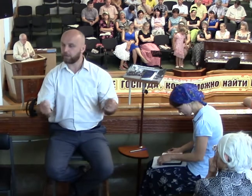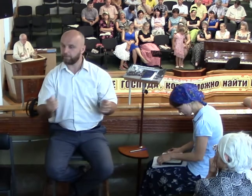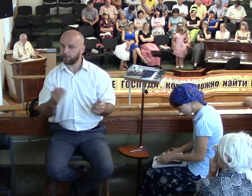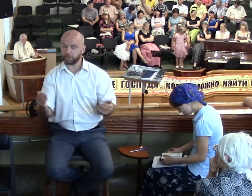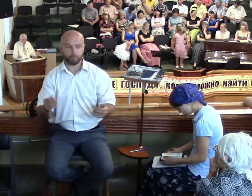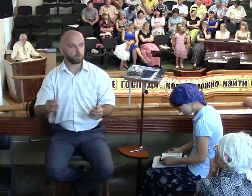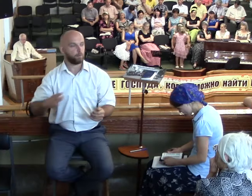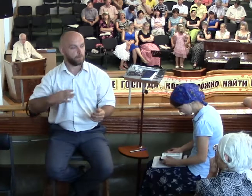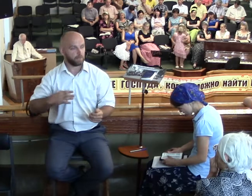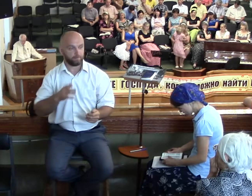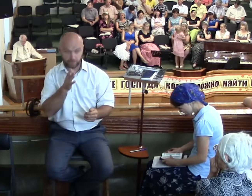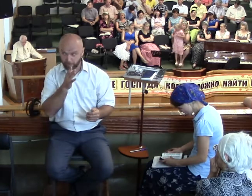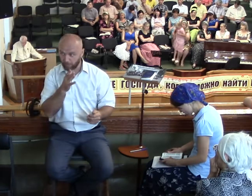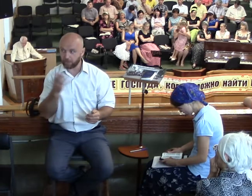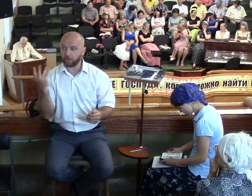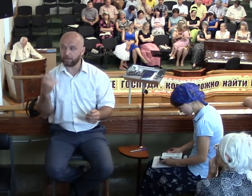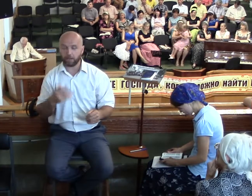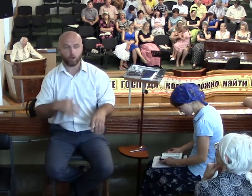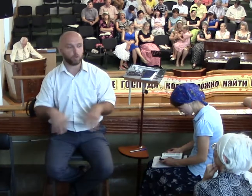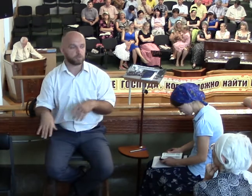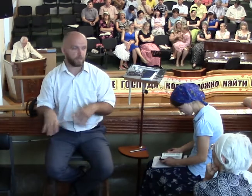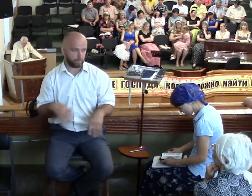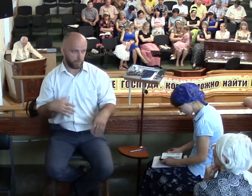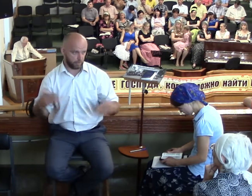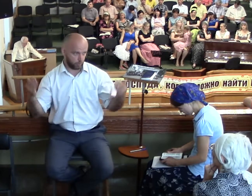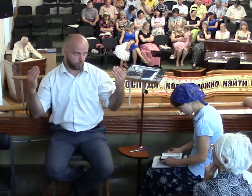когда ослабели руки, было время, когда